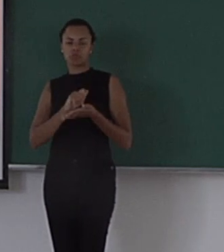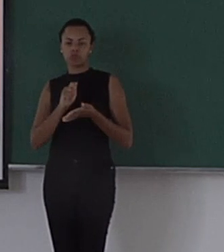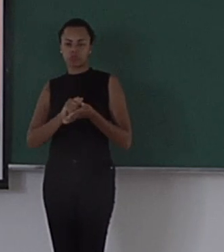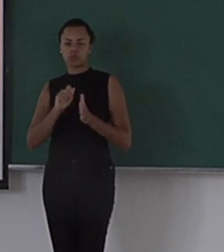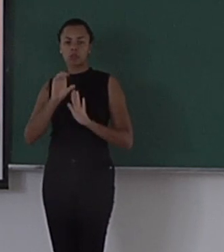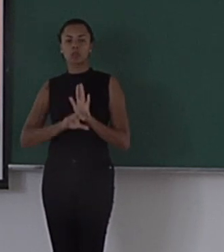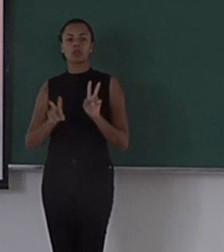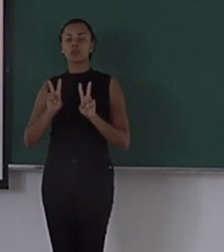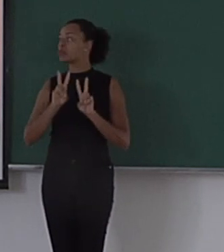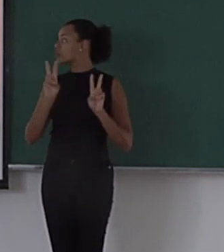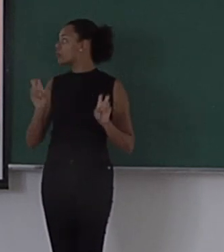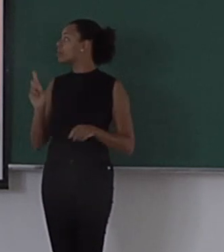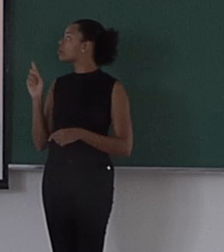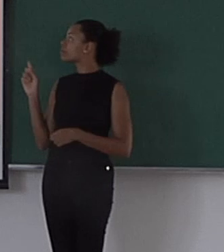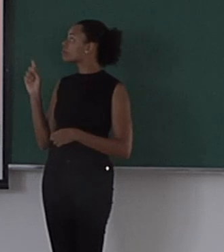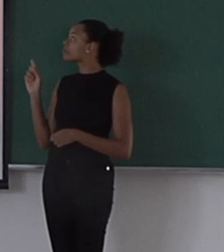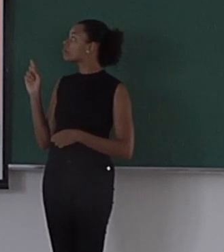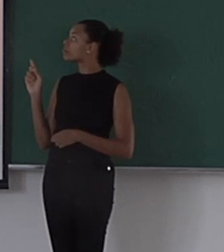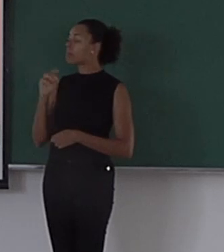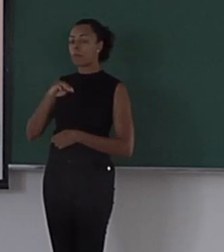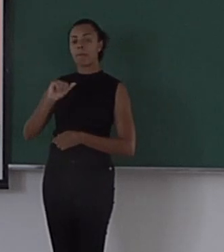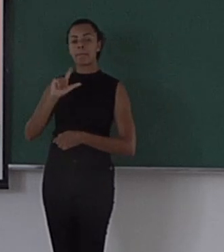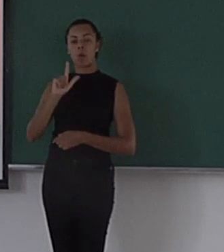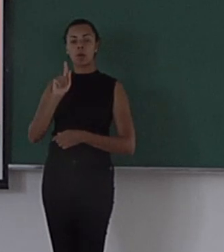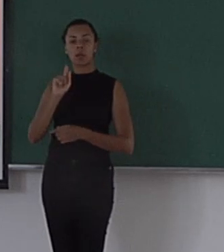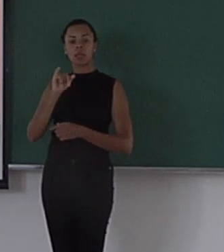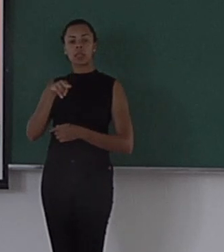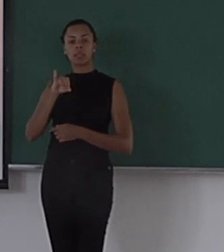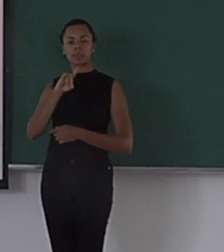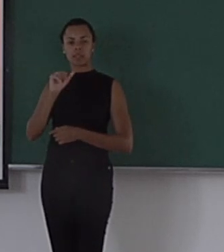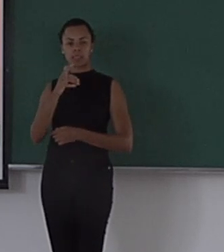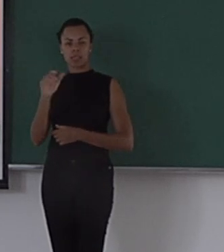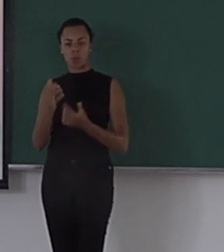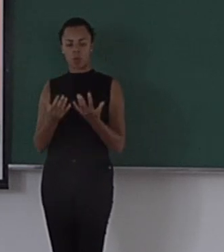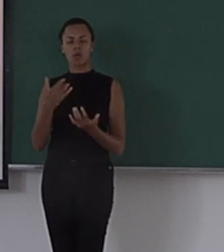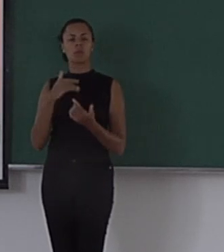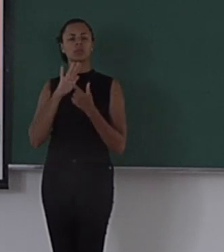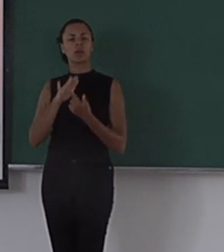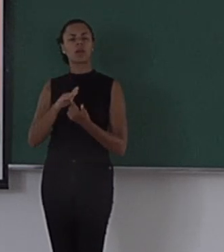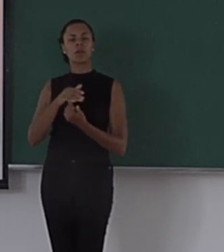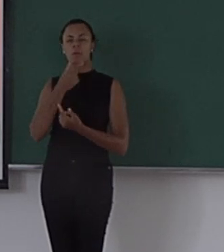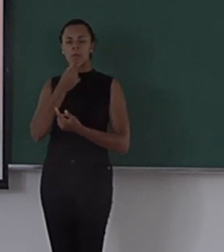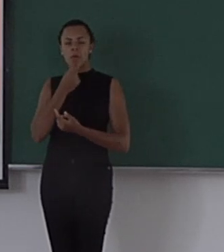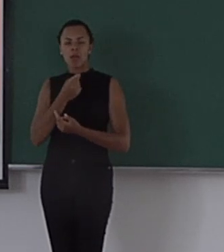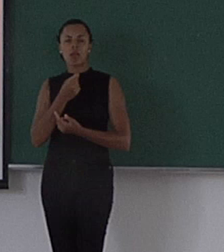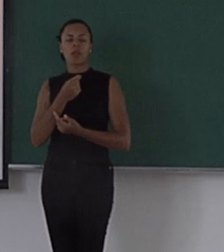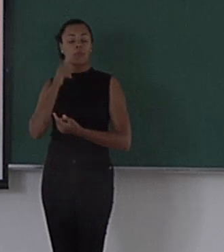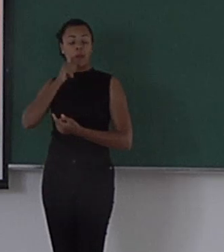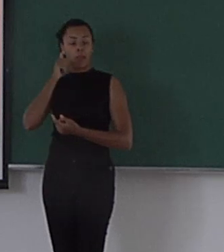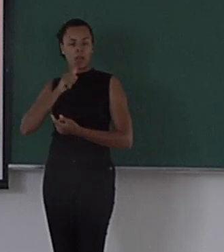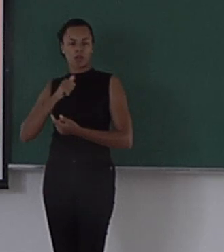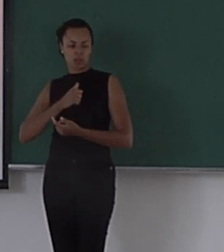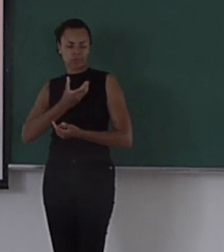capítulo sobre malignização de queimaduras, que é uma daquelas primeiras fotos que eu mostrei para vocês lá, daquela senhora com uma úlcera no tórax,